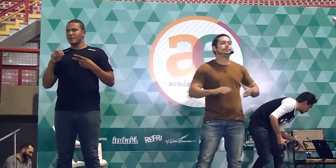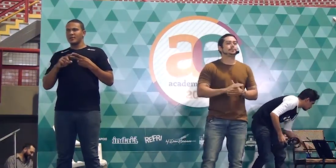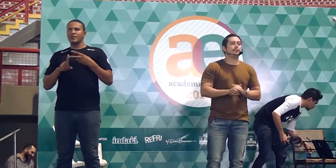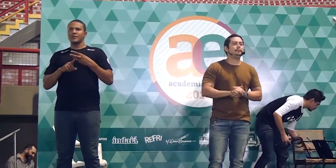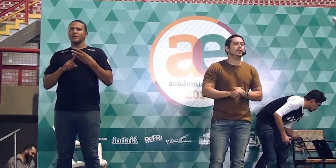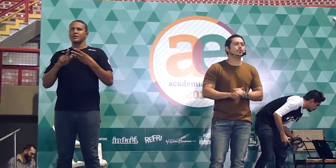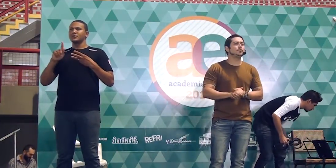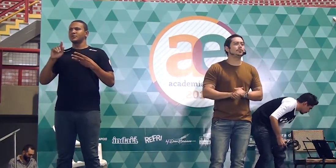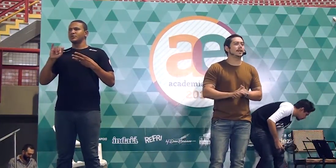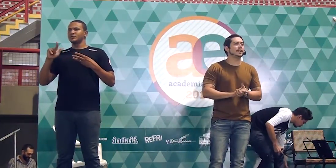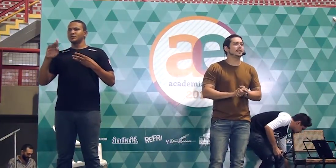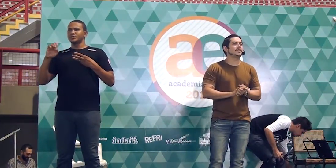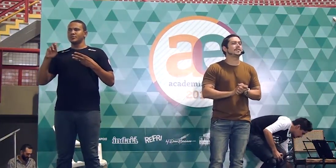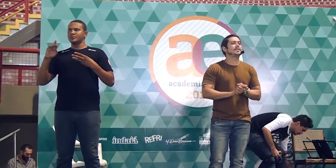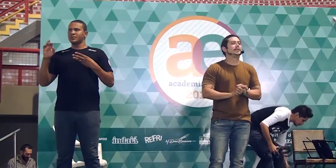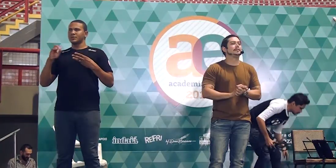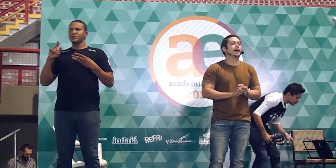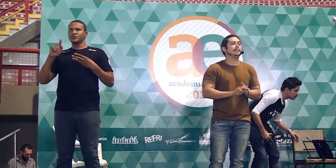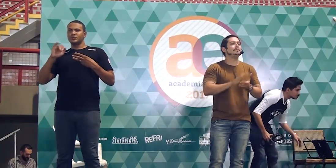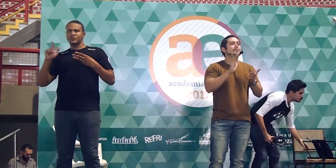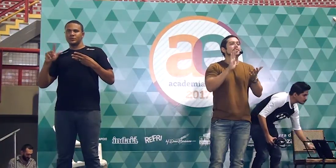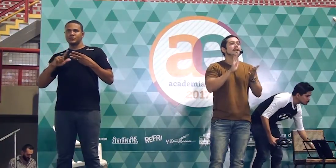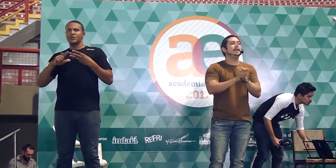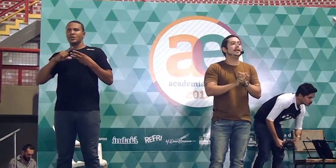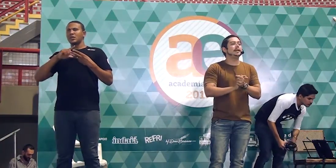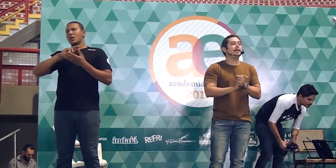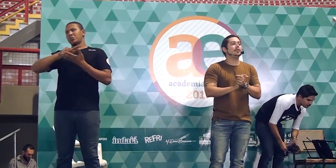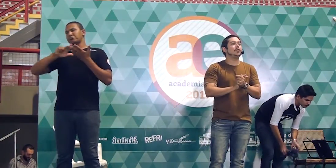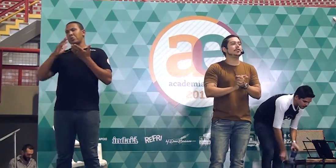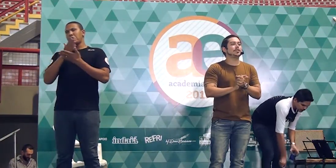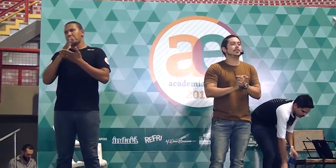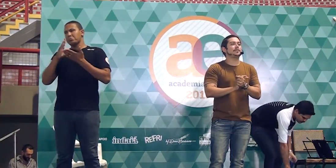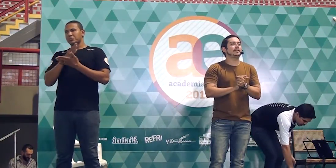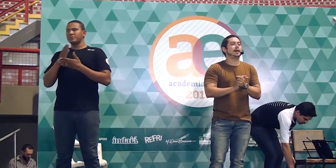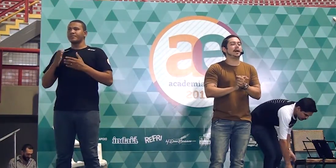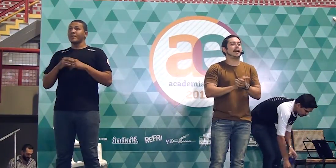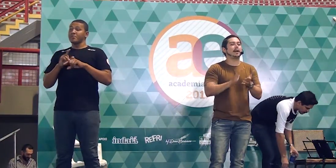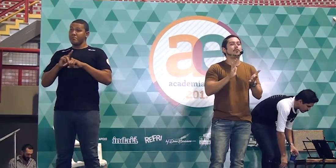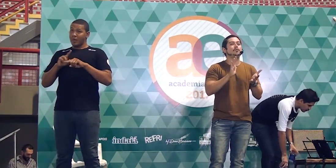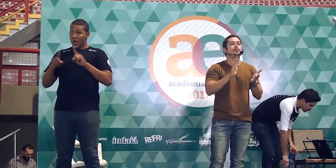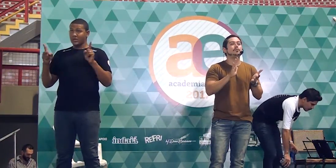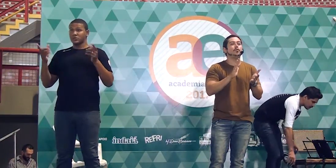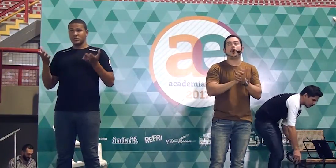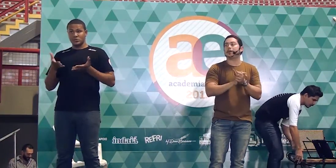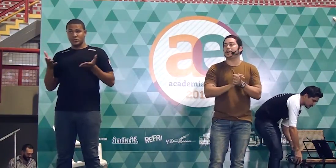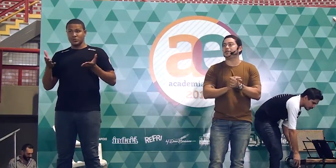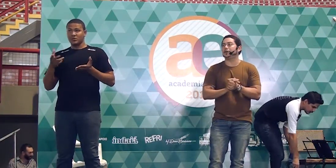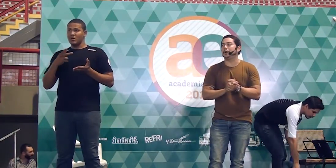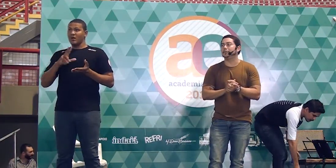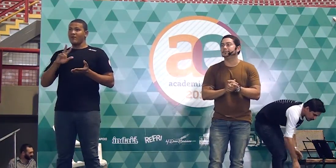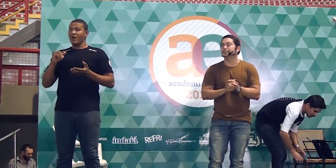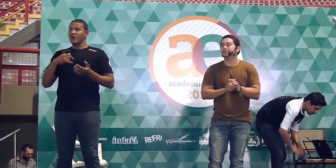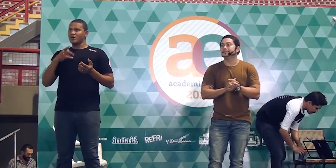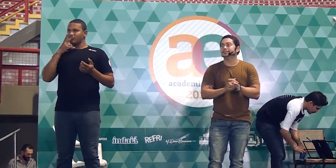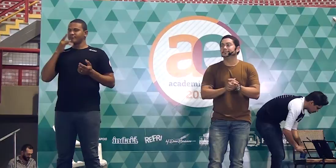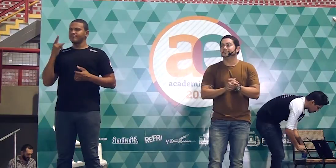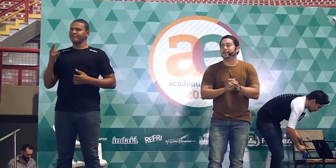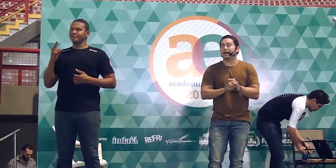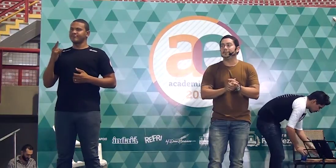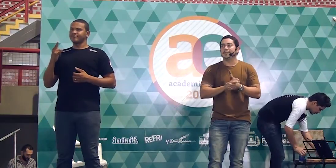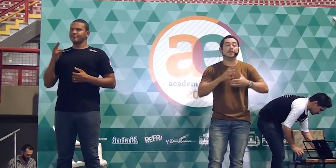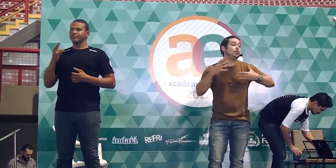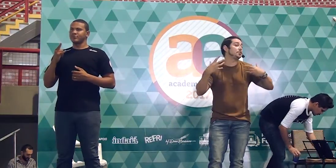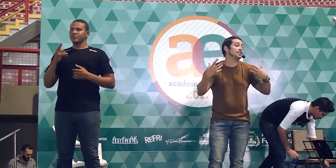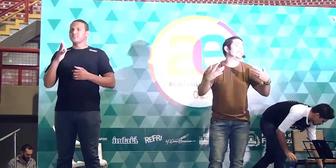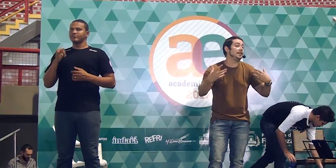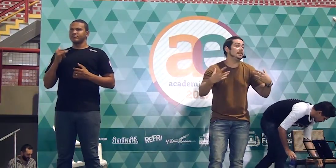trazer os Mutantes, tá? E hoje a gente vai trabalhar com o rock nacional,